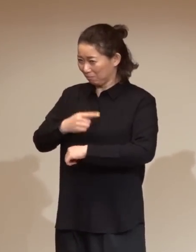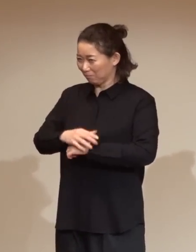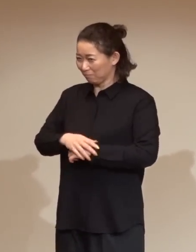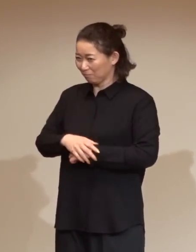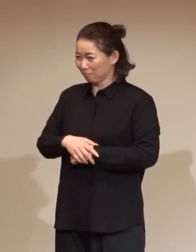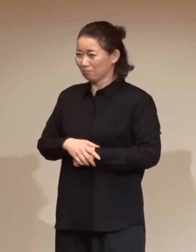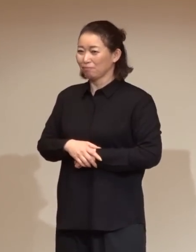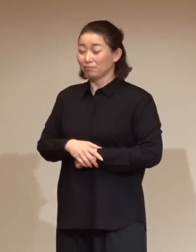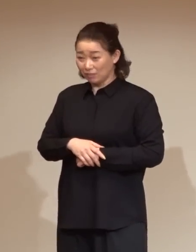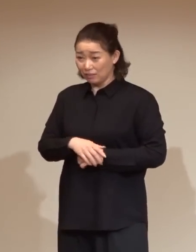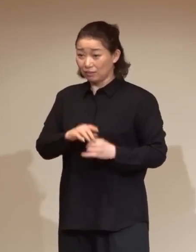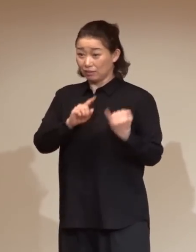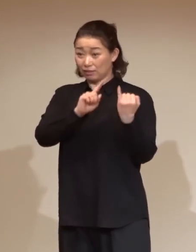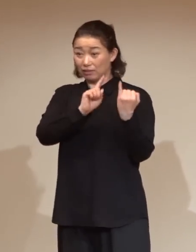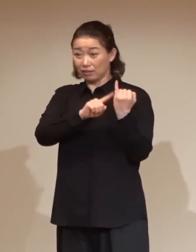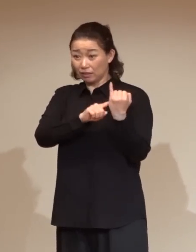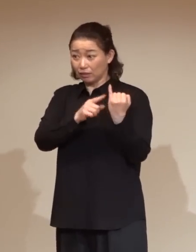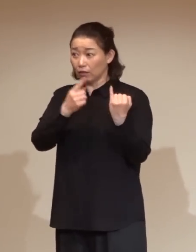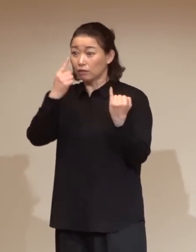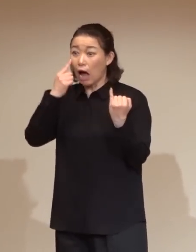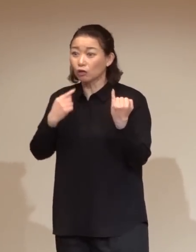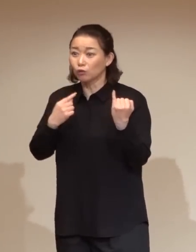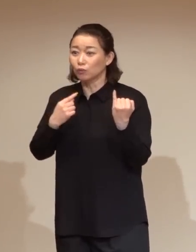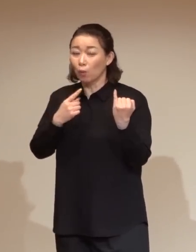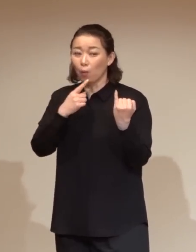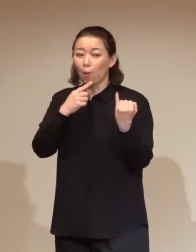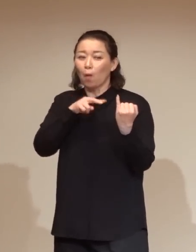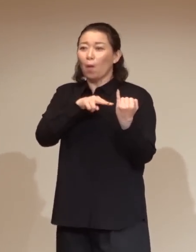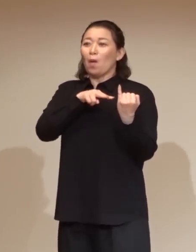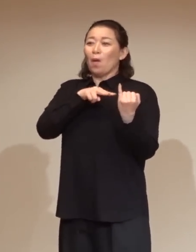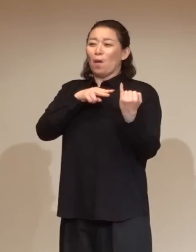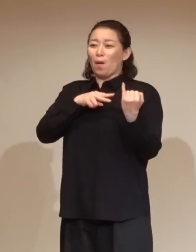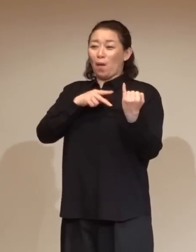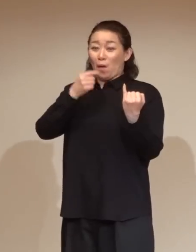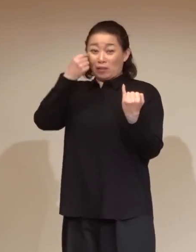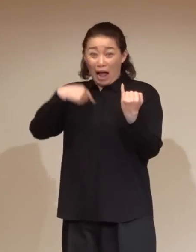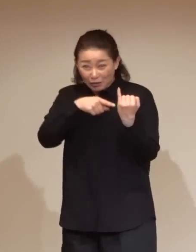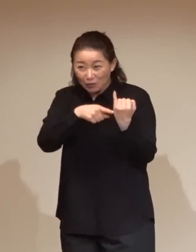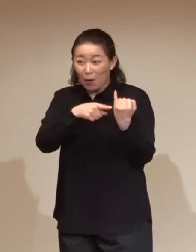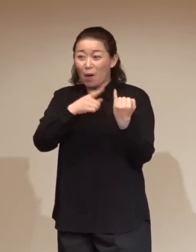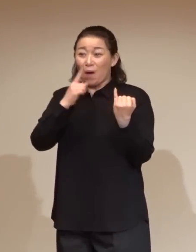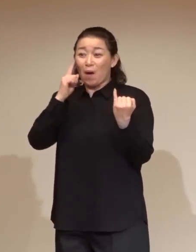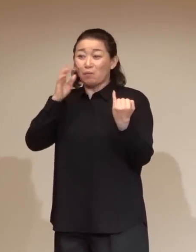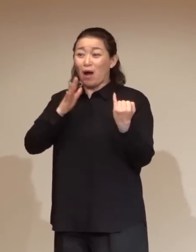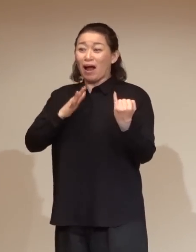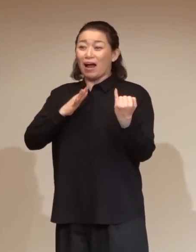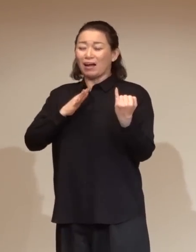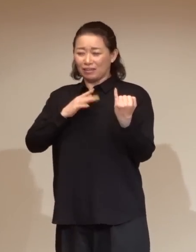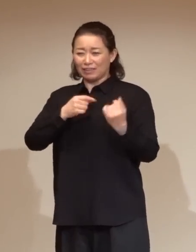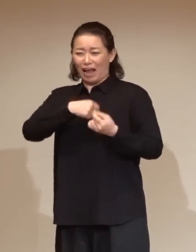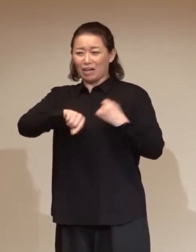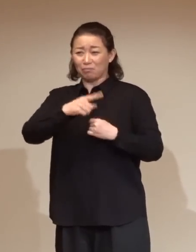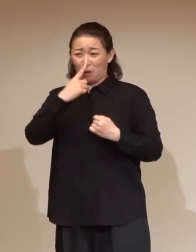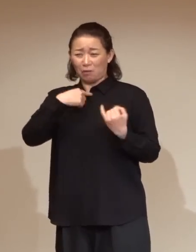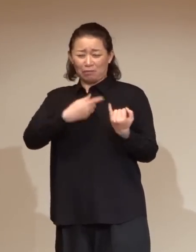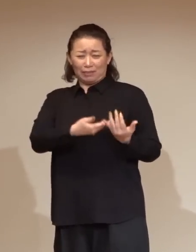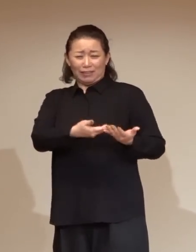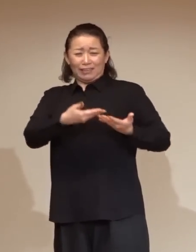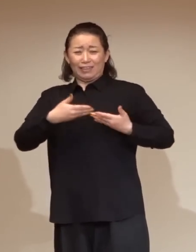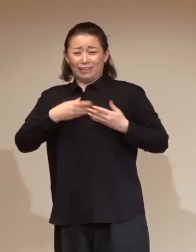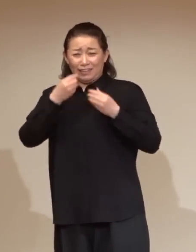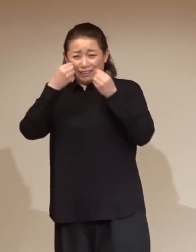涙を流してくれると思わなかったんで、本当に逆に僕が泣いちゃったんですね、そのプロポーズしてる時